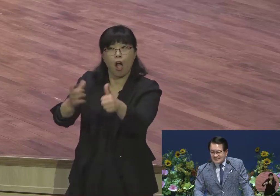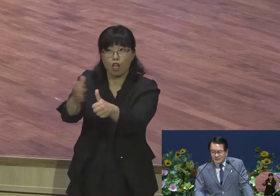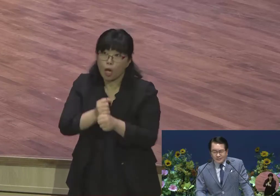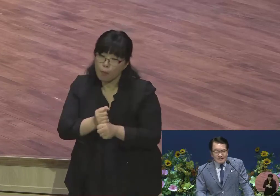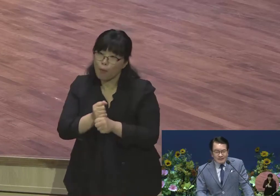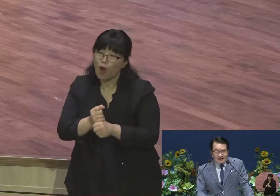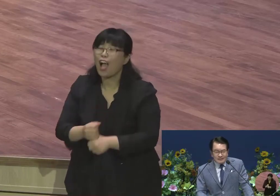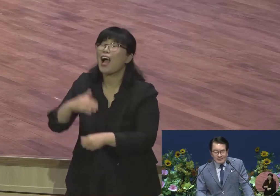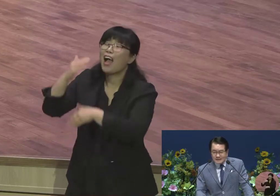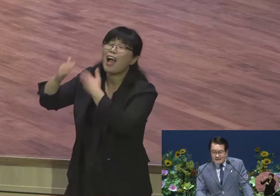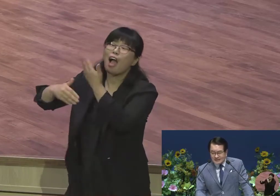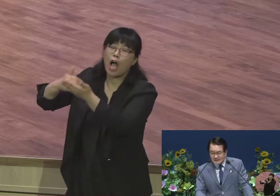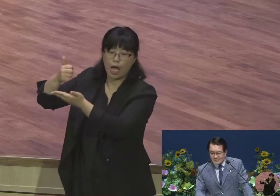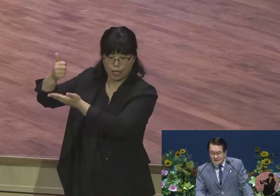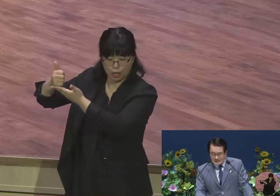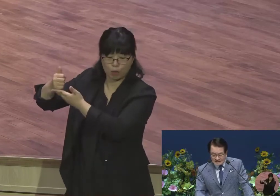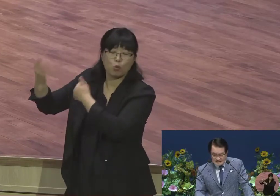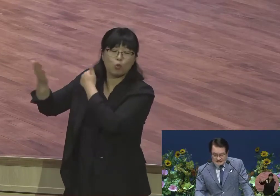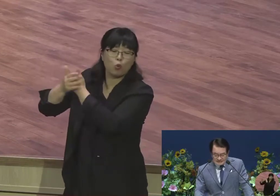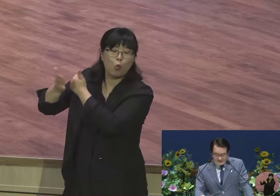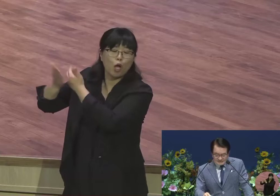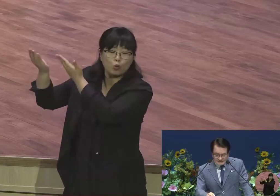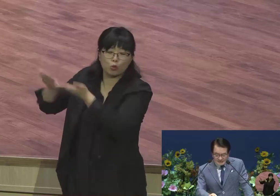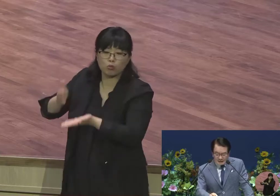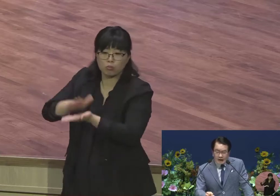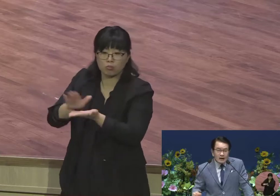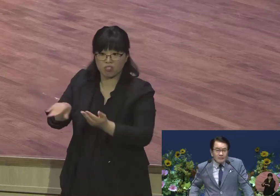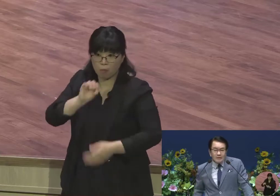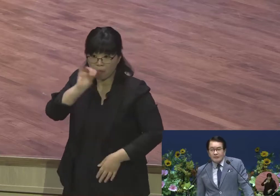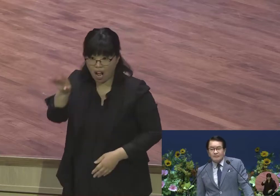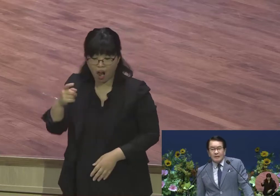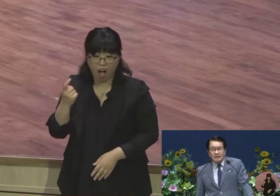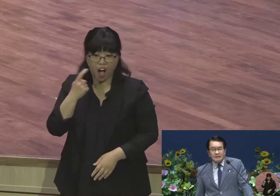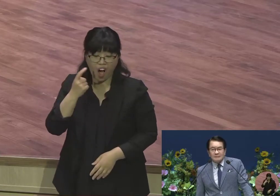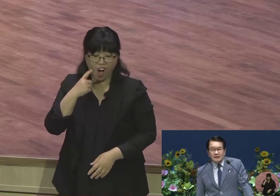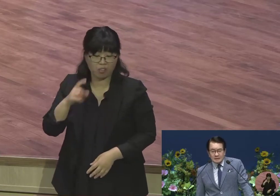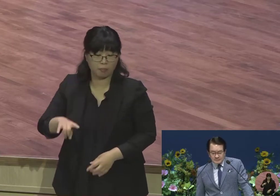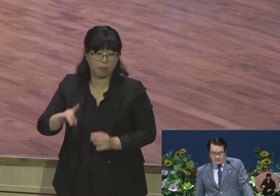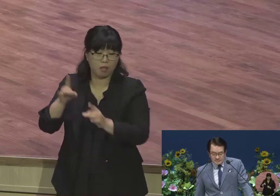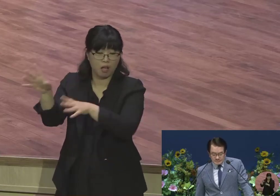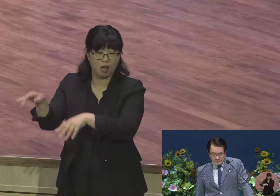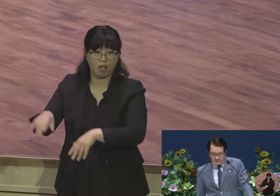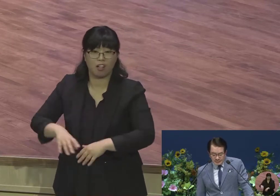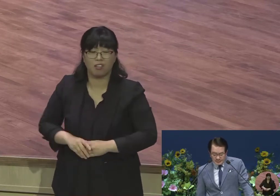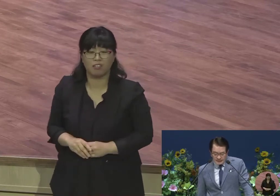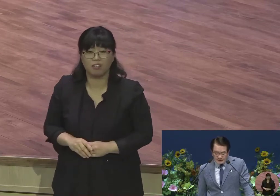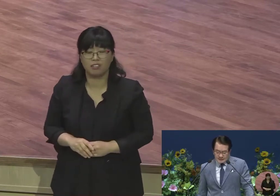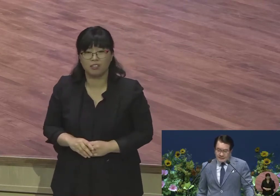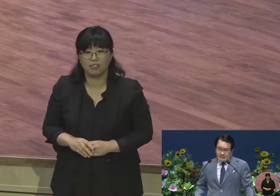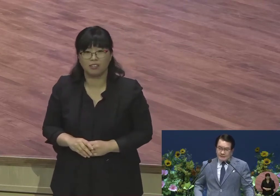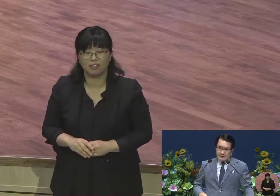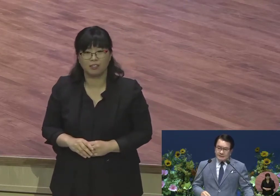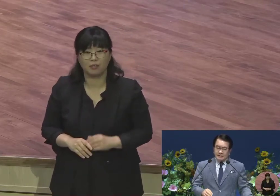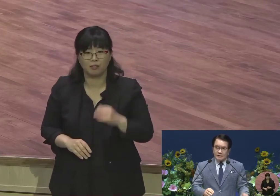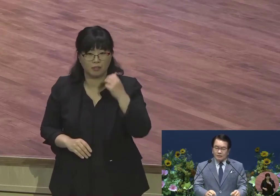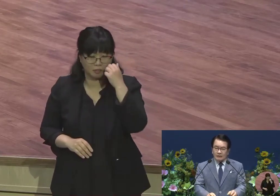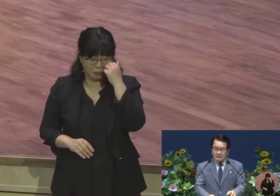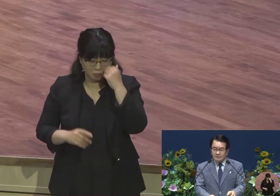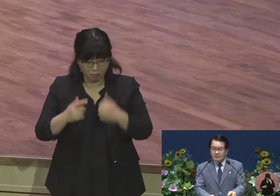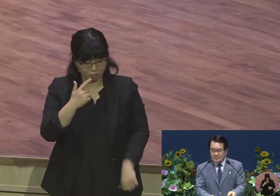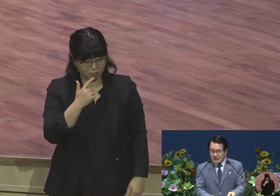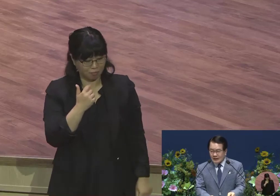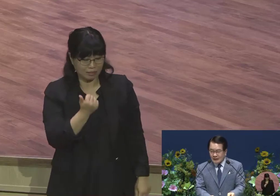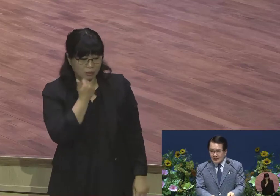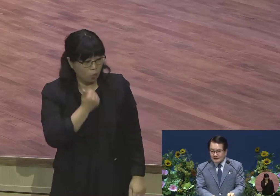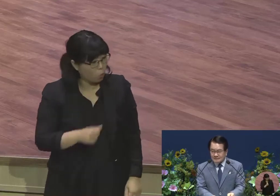조금만 되는 말이야 인정사정 없어 그냥 하나님 이름까지 팔면 거짓말이에요 이걸